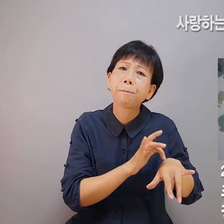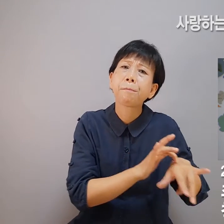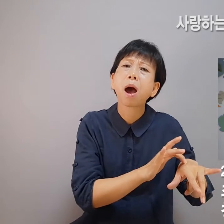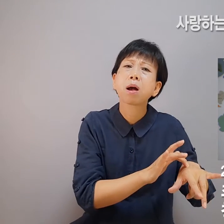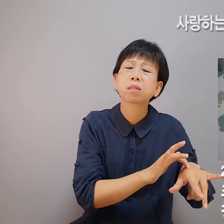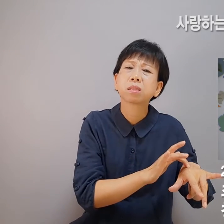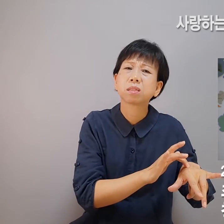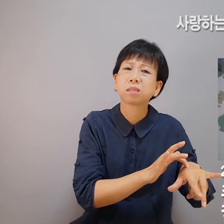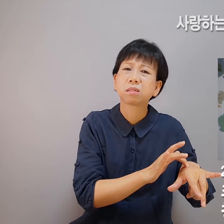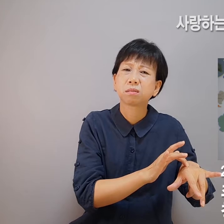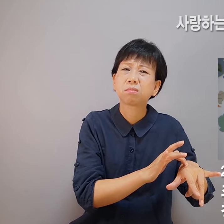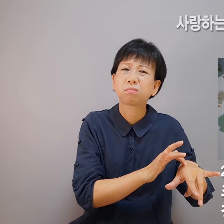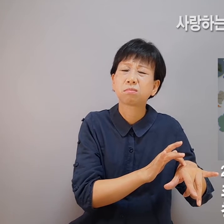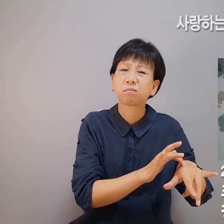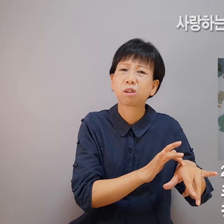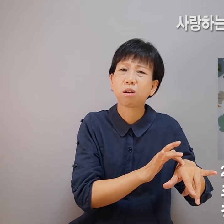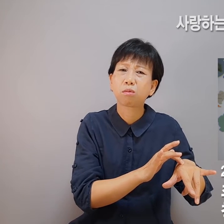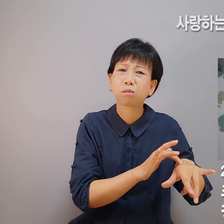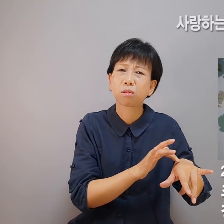수도 있다는 것.